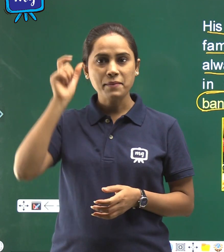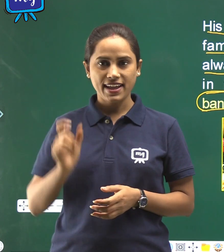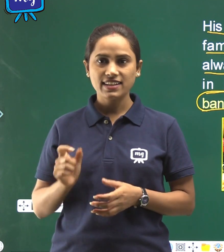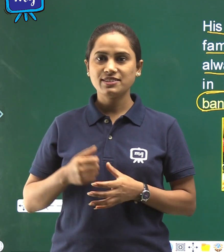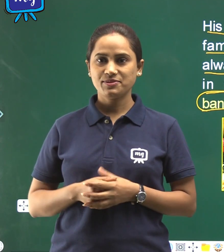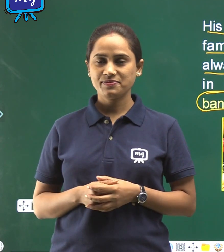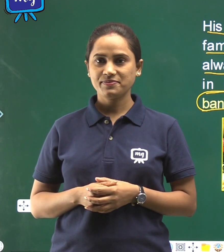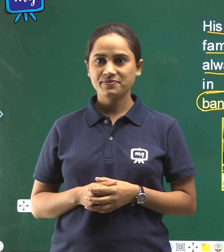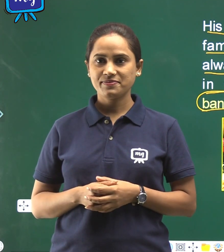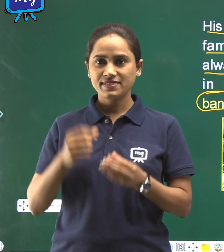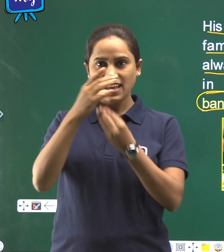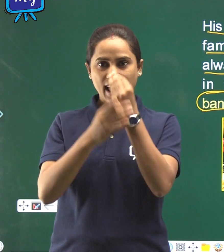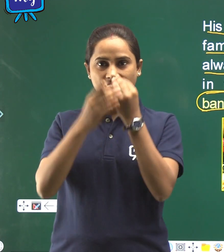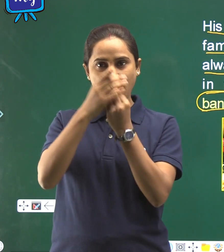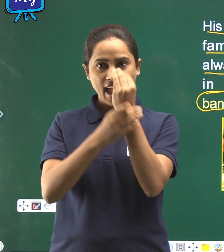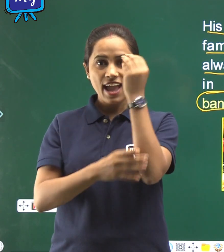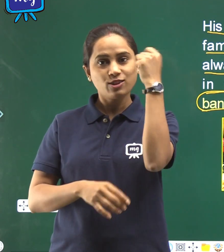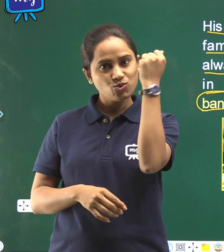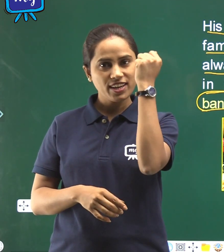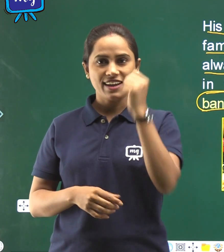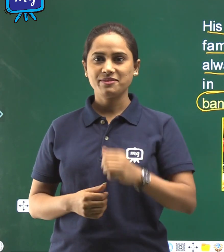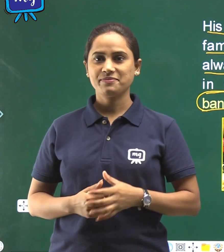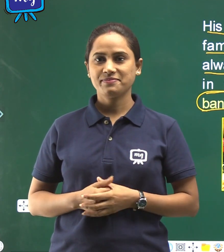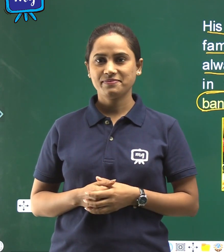Bangles, चूड़ियाँ.